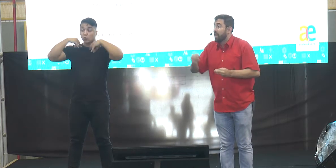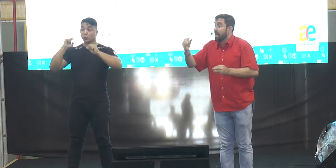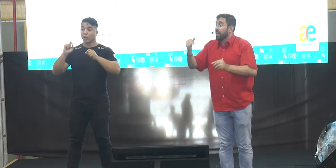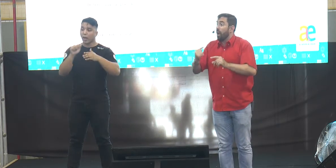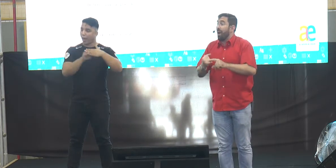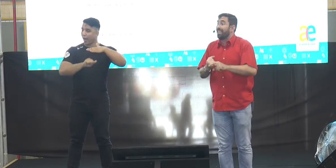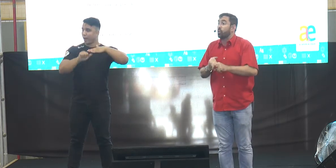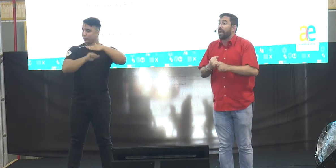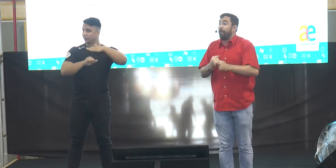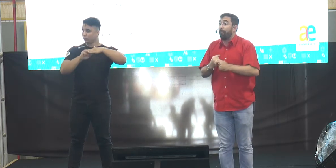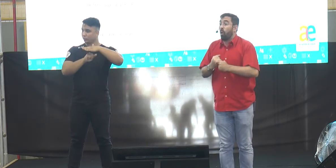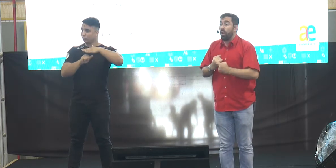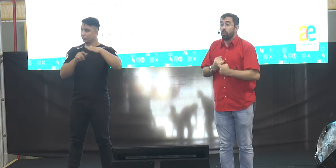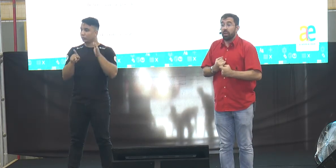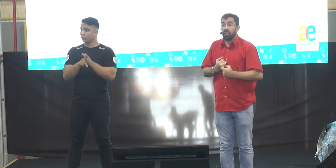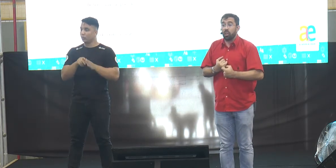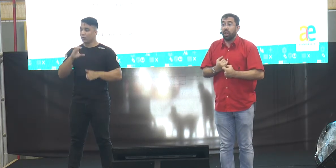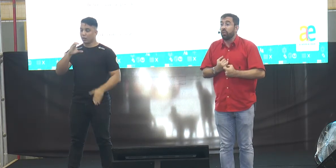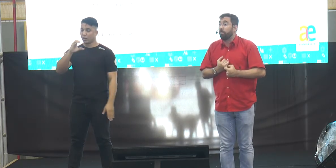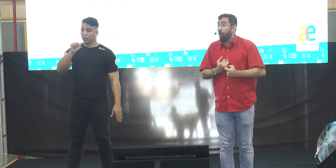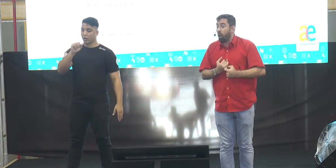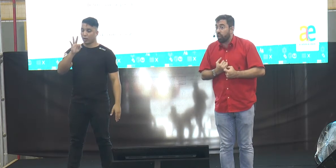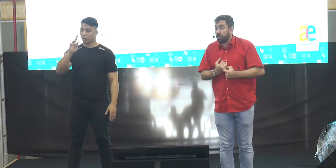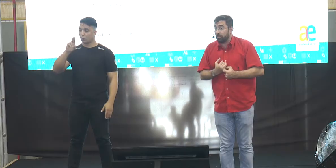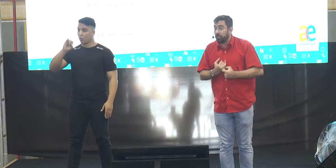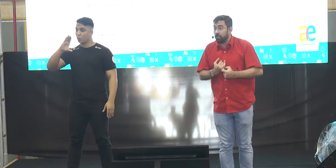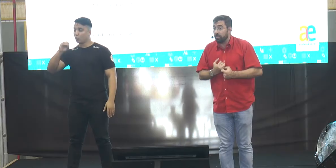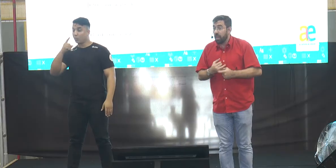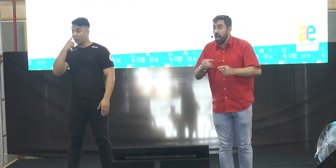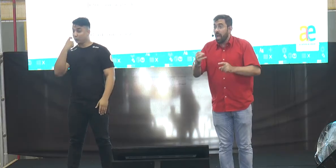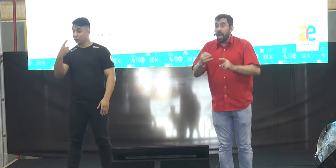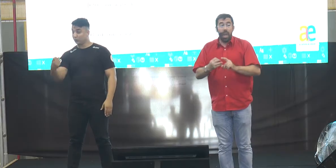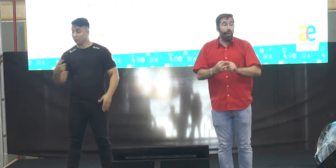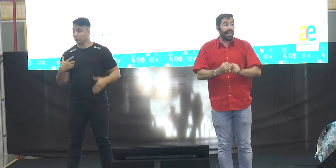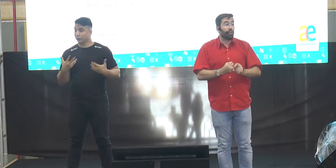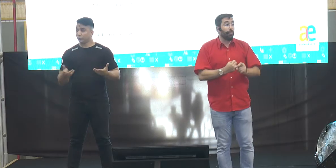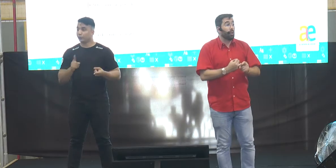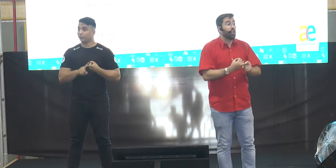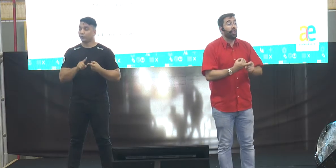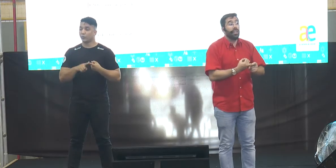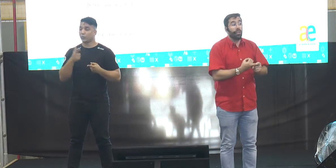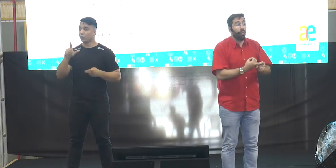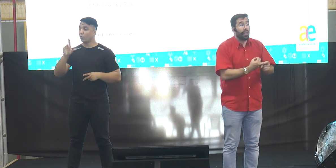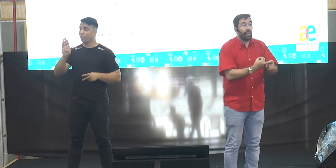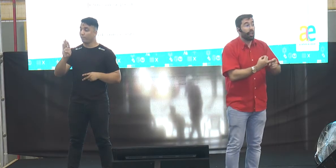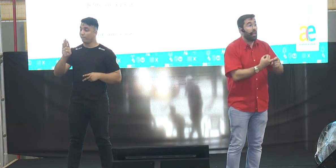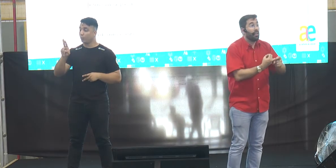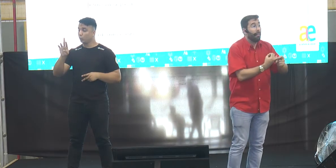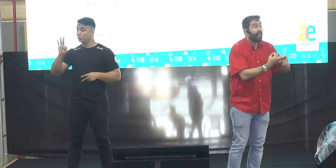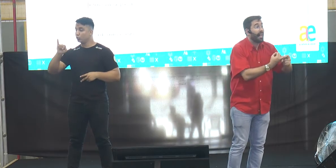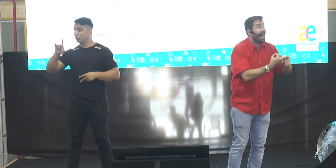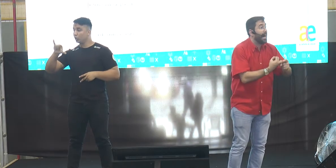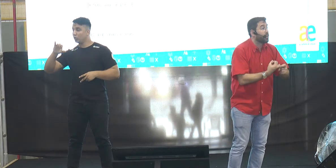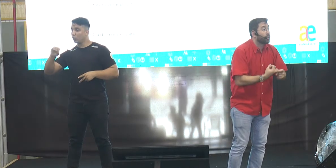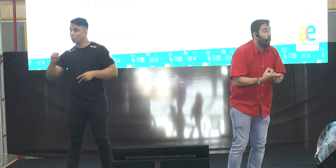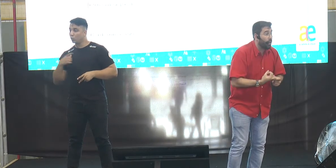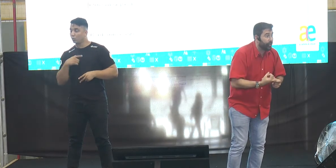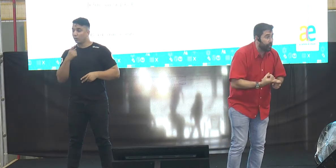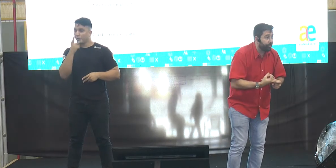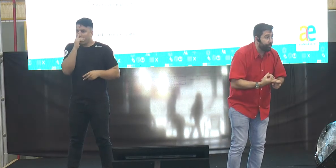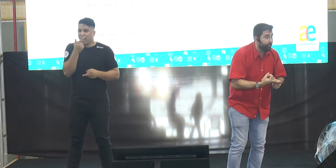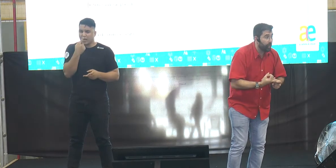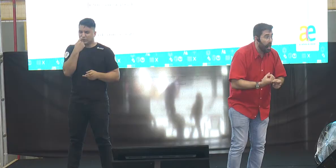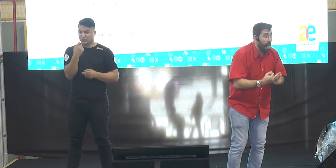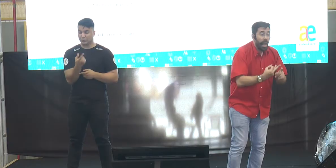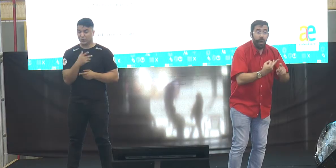ácidas, que é o ácido capróico, que tem cheiro de bode. É o ácido butírico, que tem cheiro de manteiga